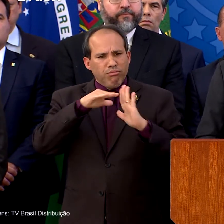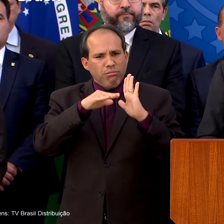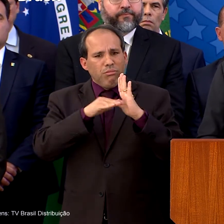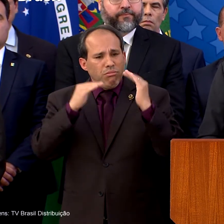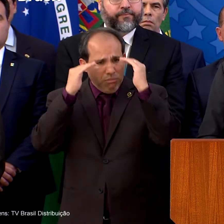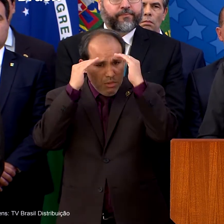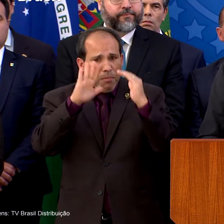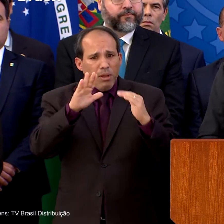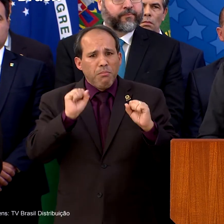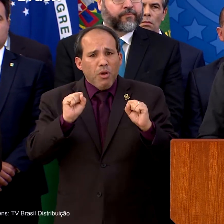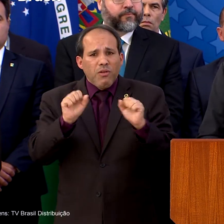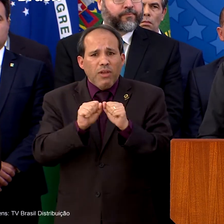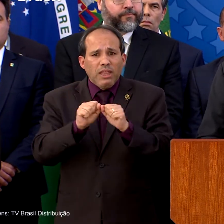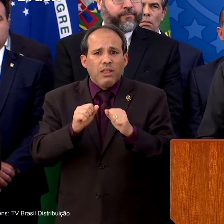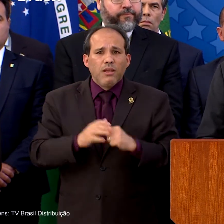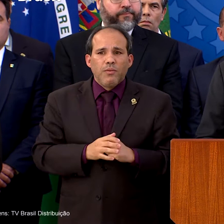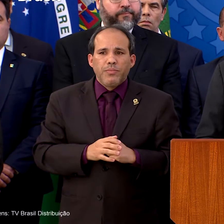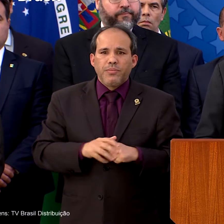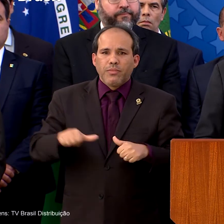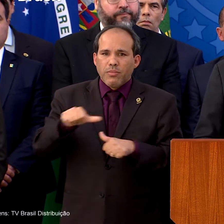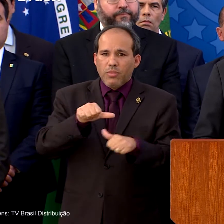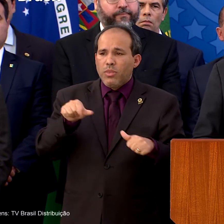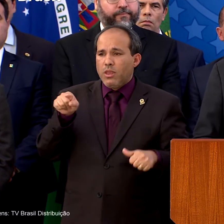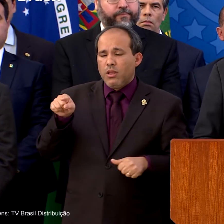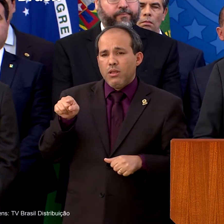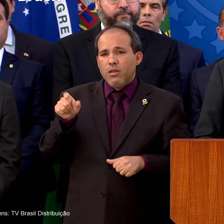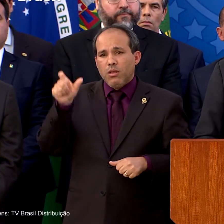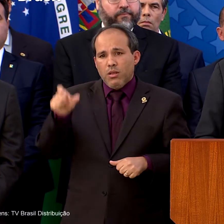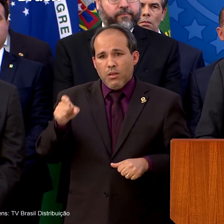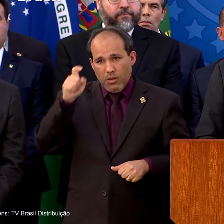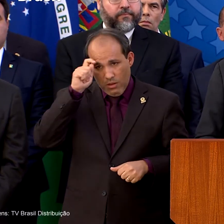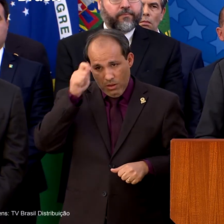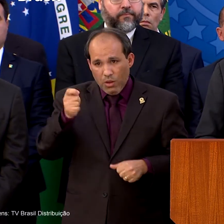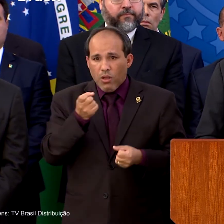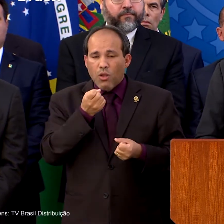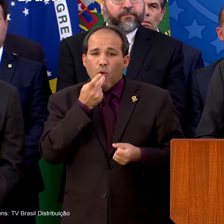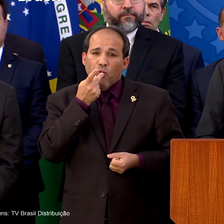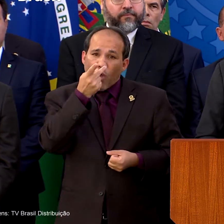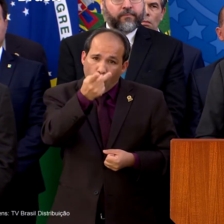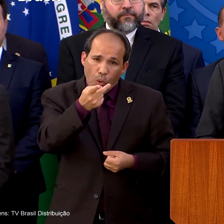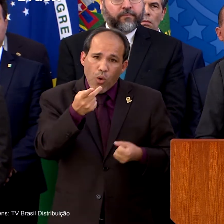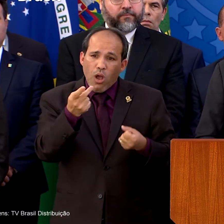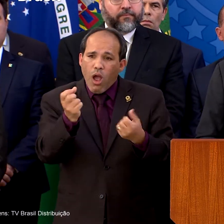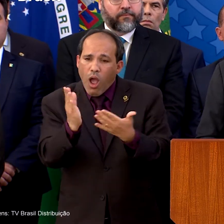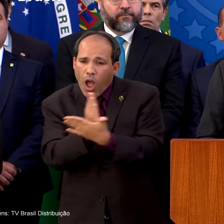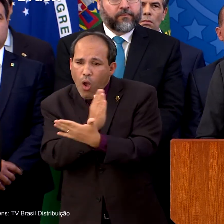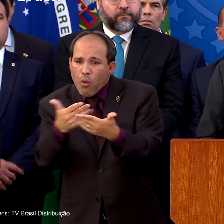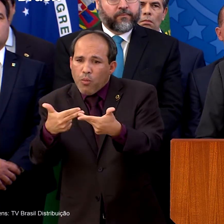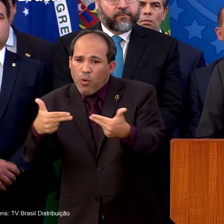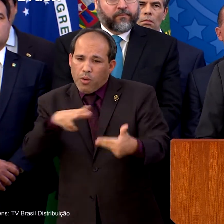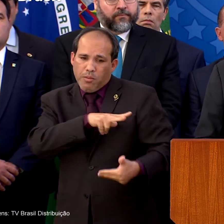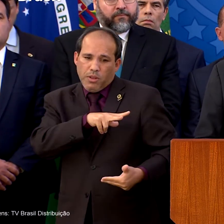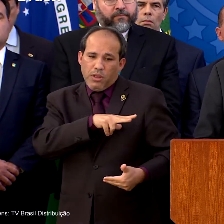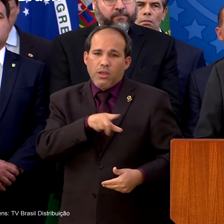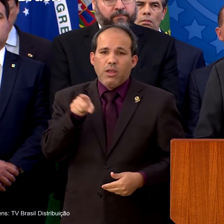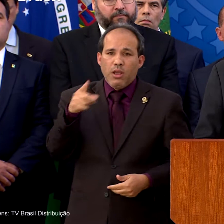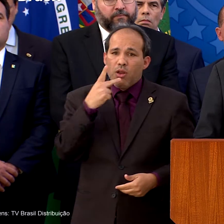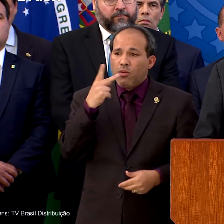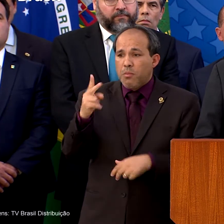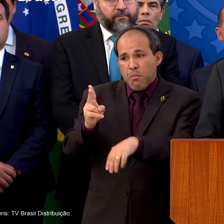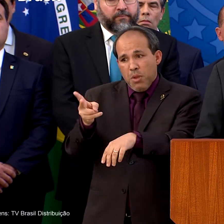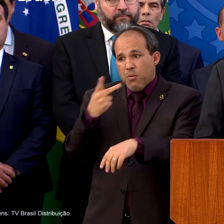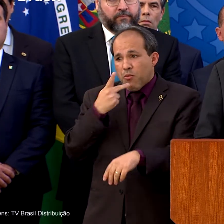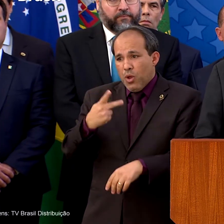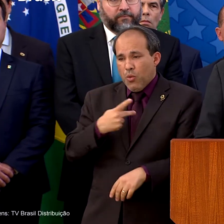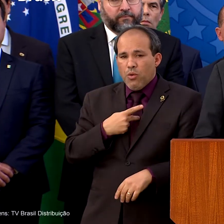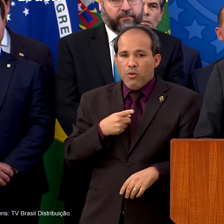a mais já que ele falou e algumas particularidades há mais de uma vez o senhor sérgio boa notícia para mim